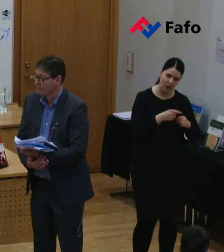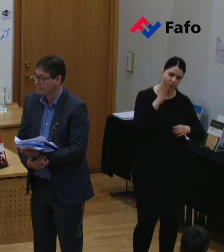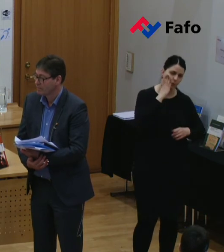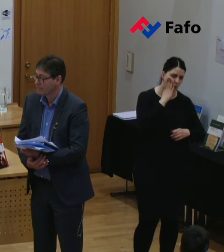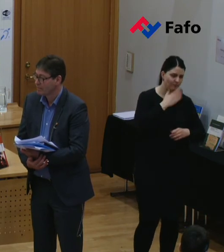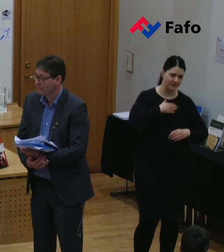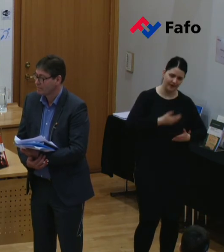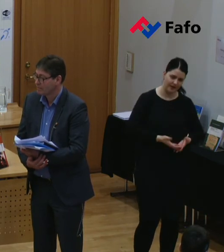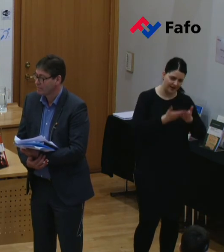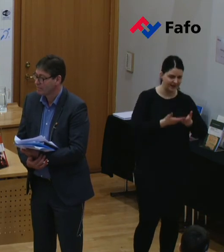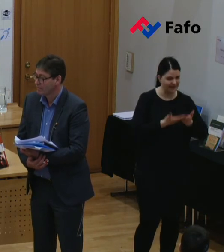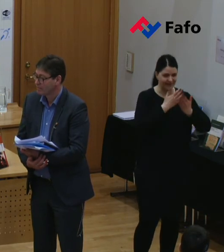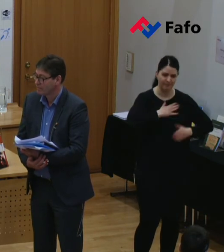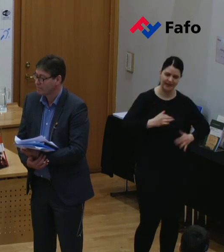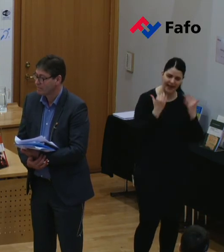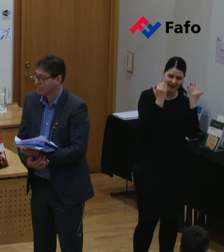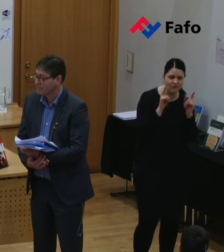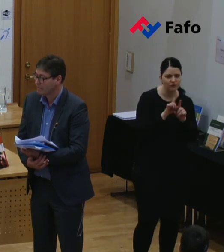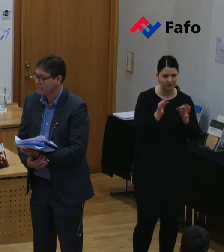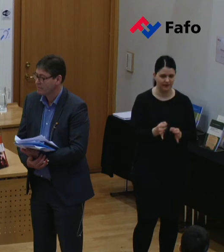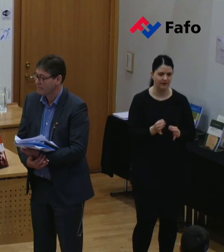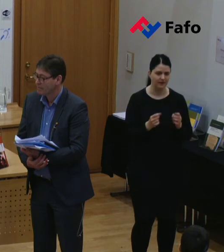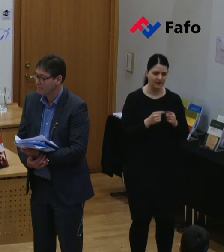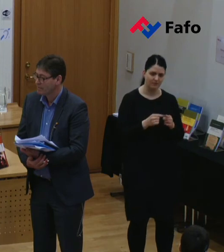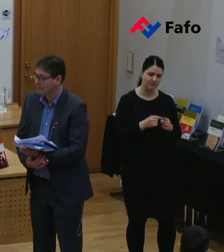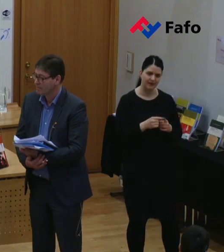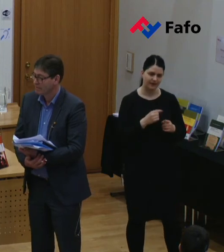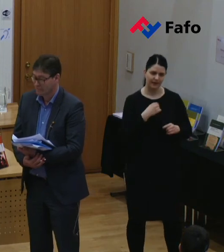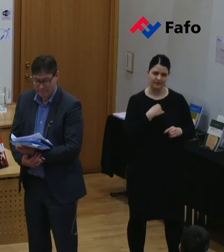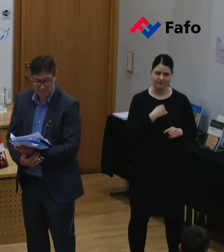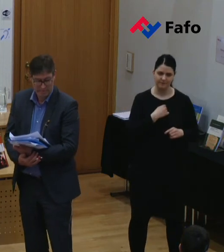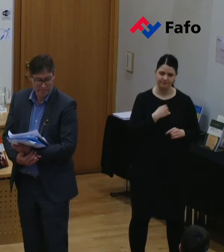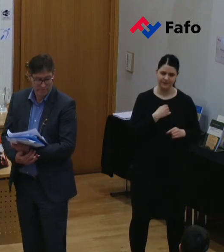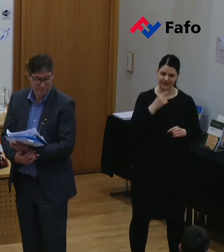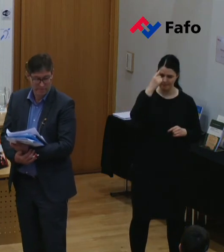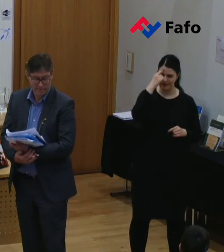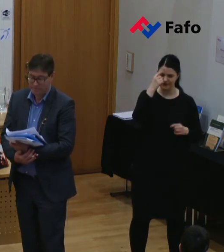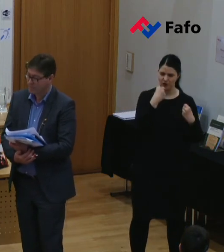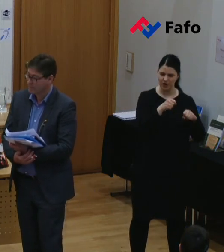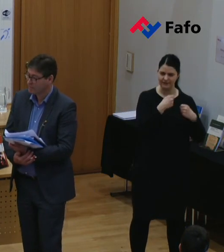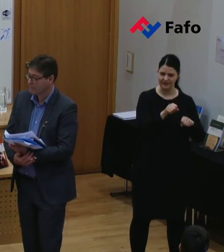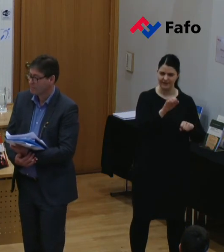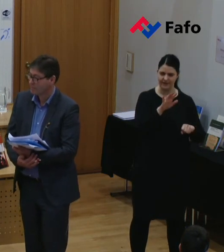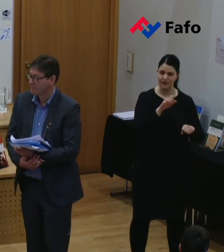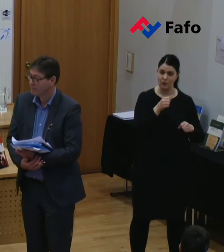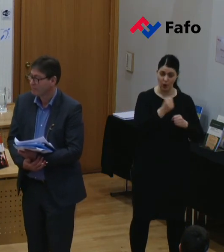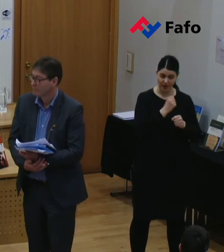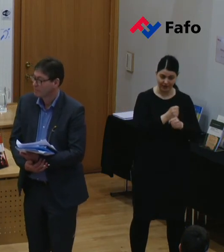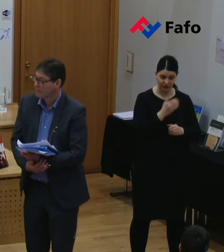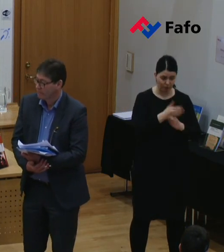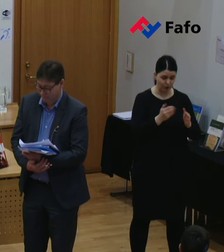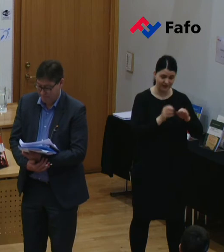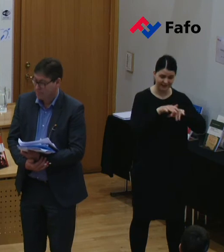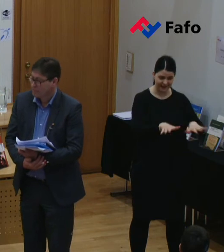mitt, og veldig mye likt som man har her, ikke sant? Men det jeg ikke har fått hjelp til, det er meningsfullt aktivitet, arbeid, og det å bygge